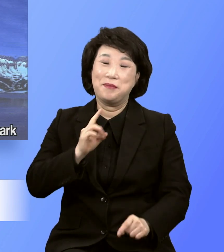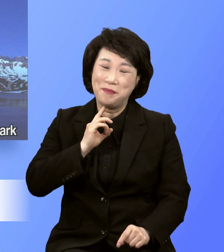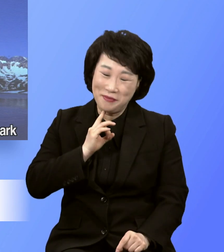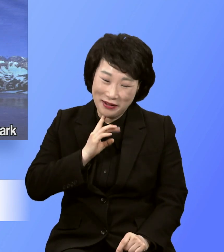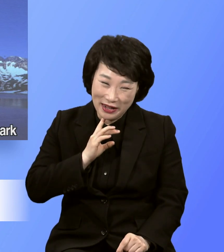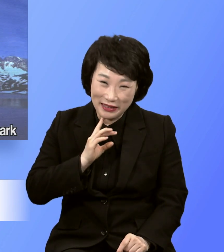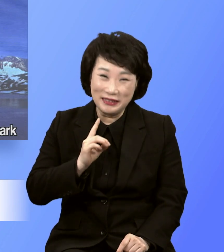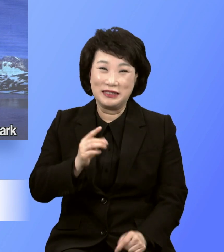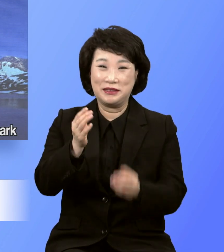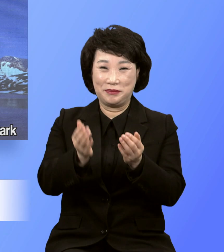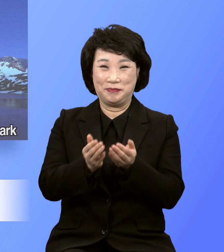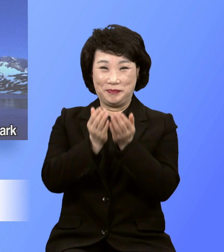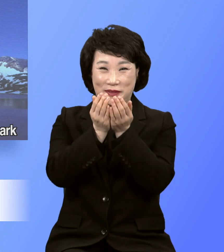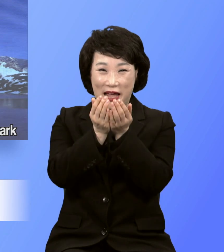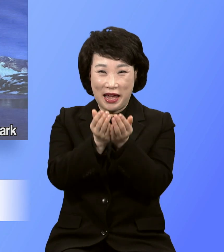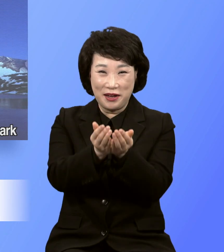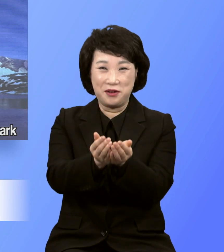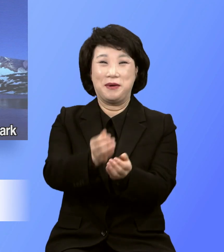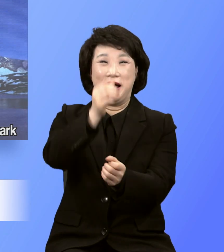하나님